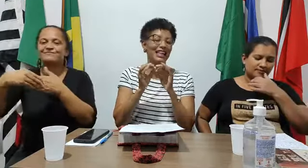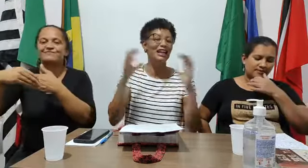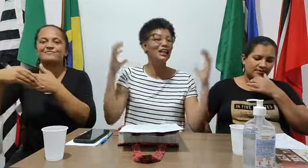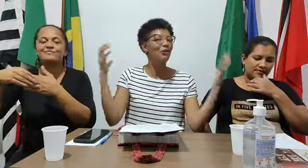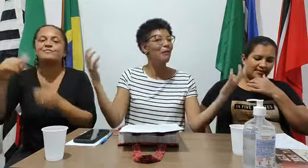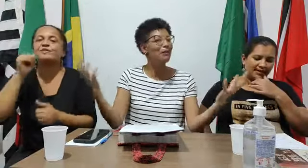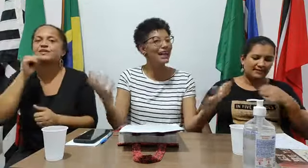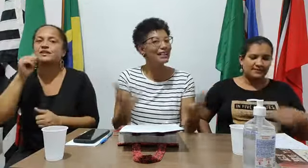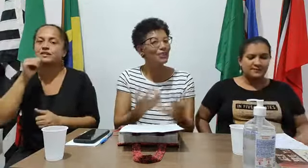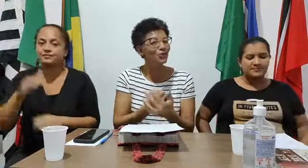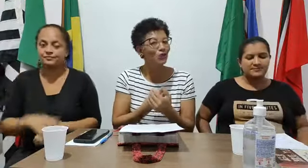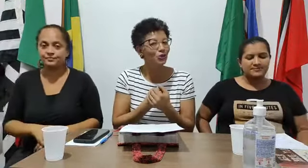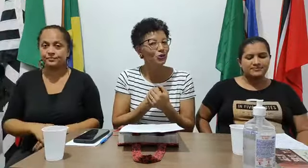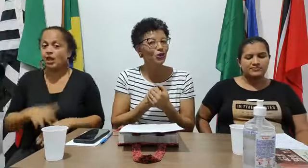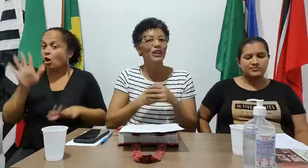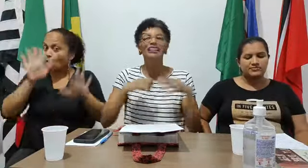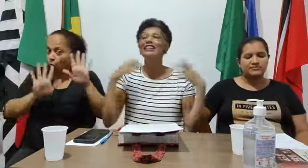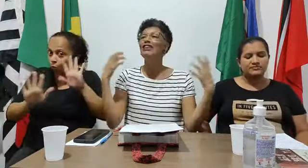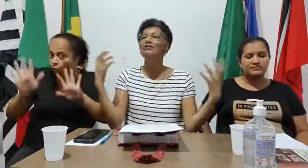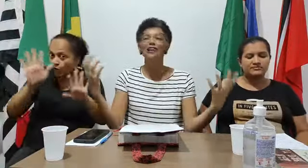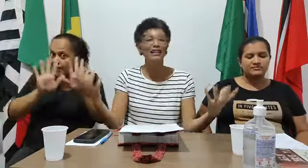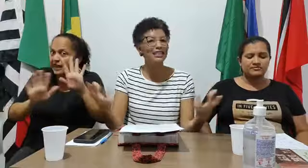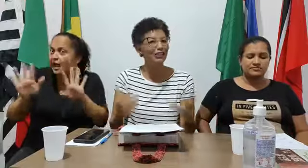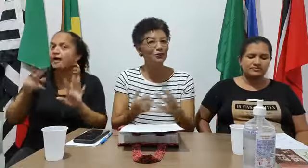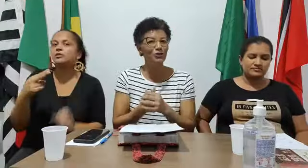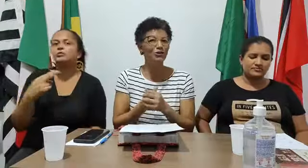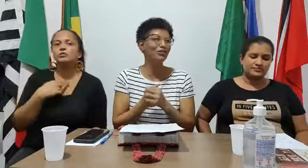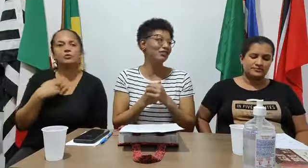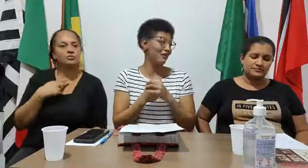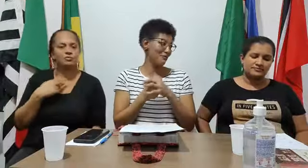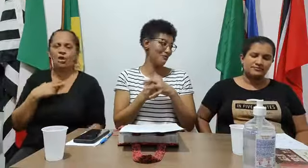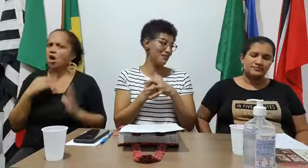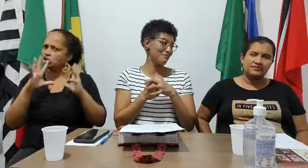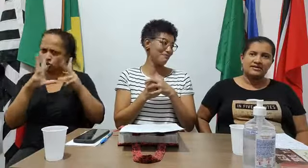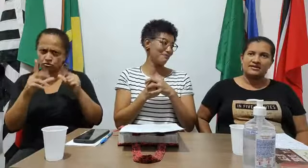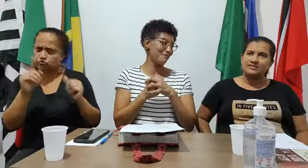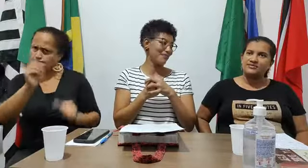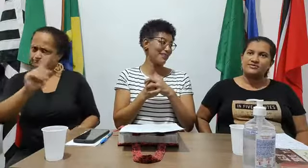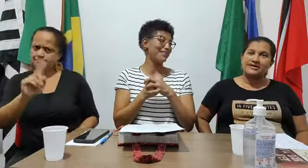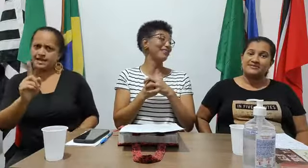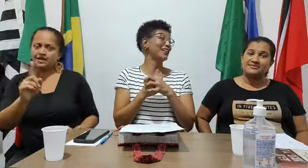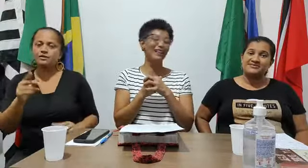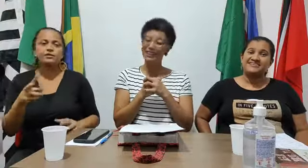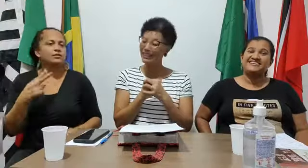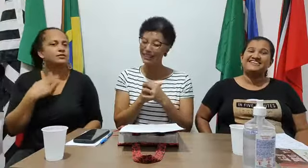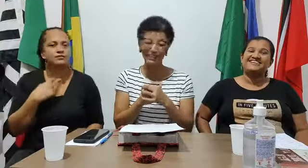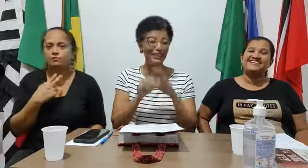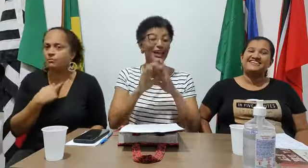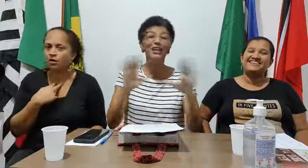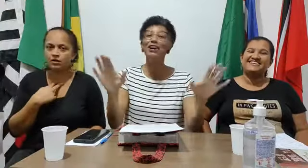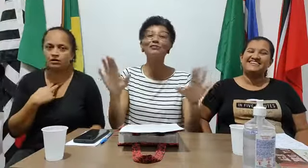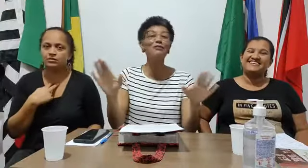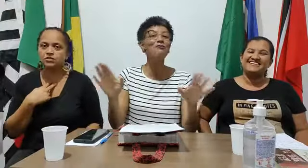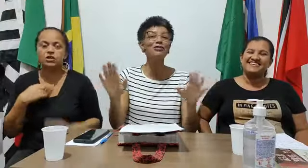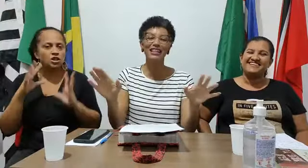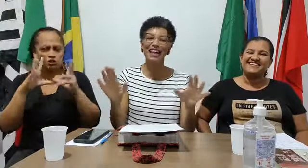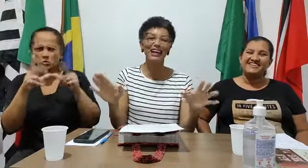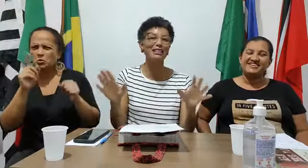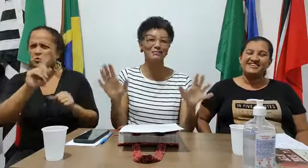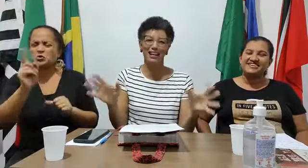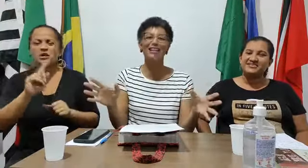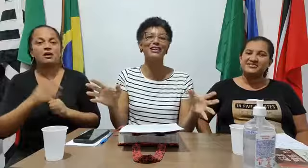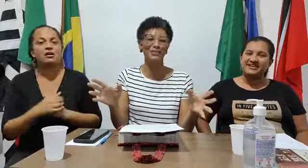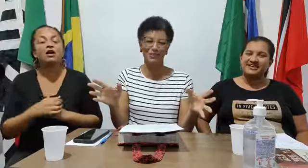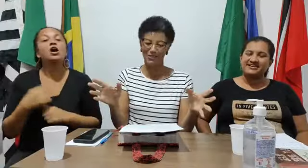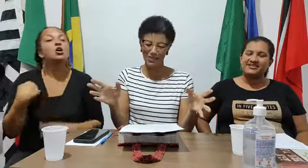mulheres. Não abrace tudo, não faça tudo, né, Fabi? Não dá. Não fomos